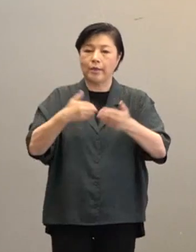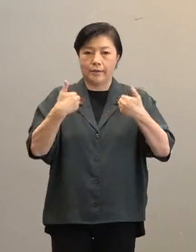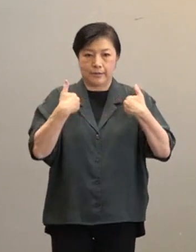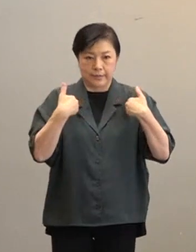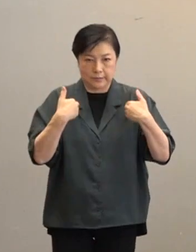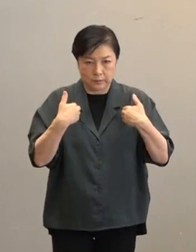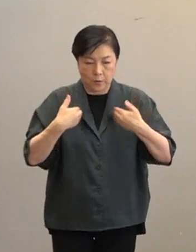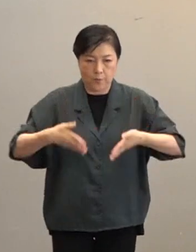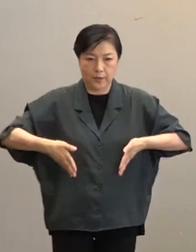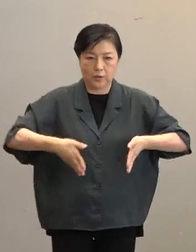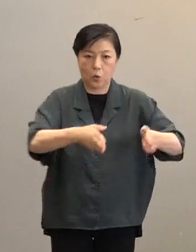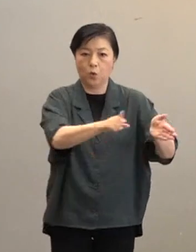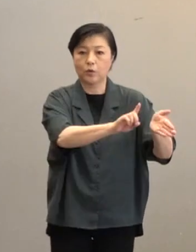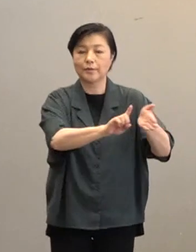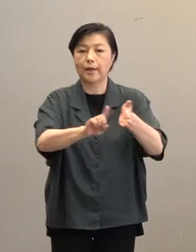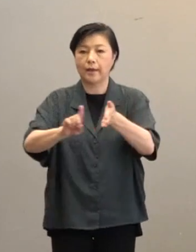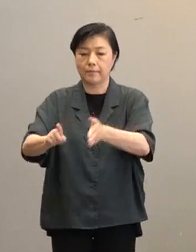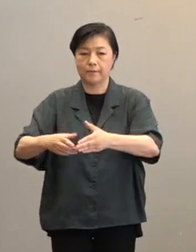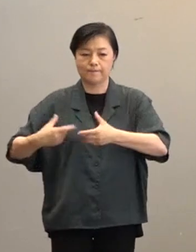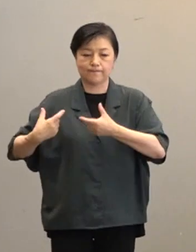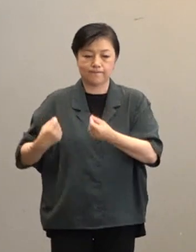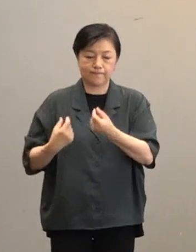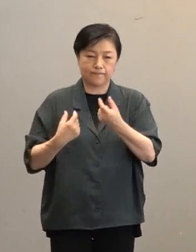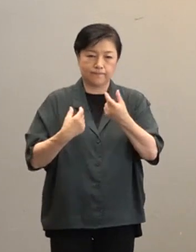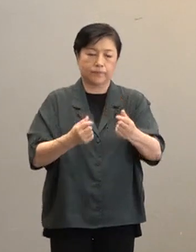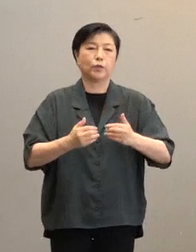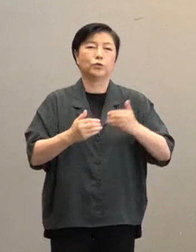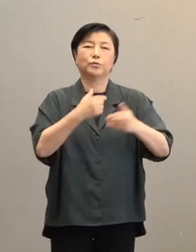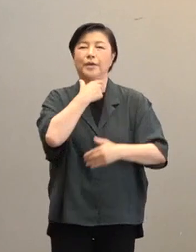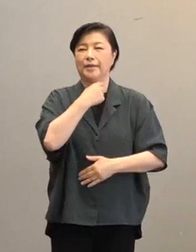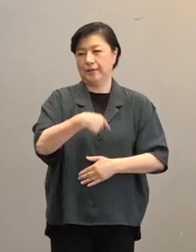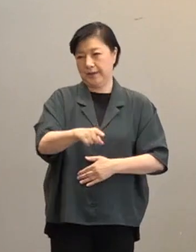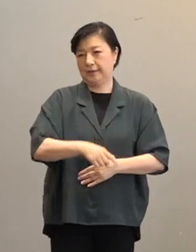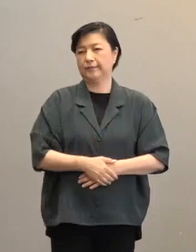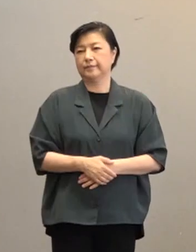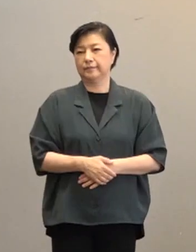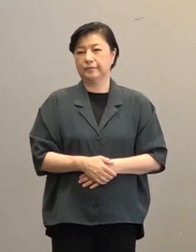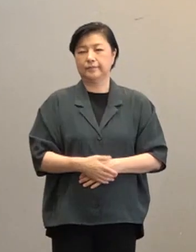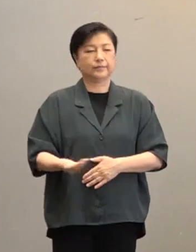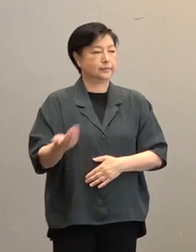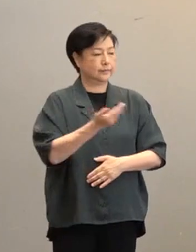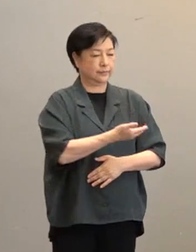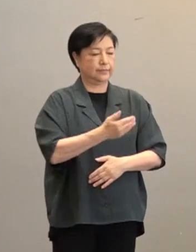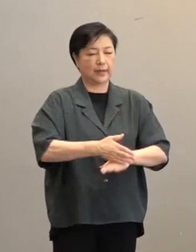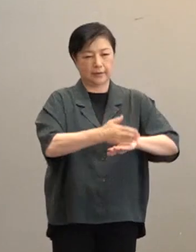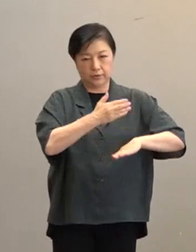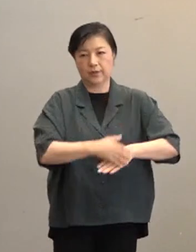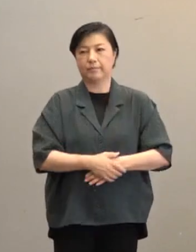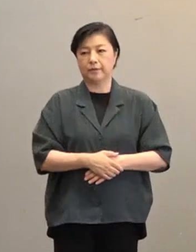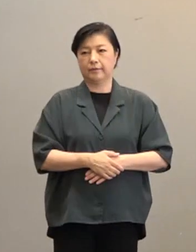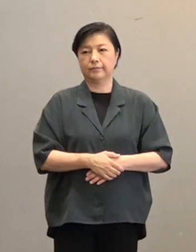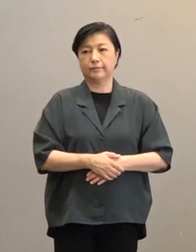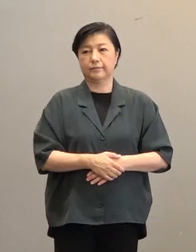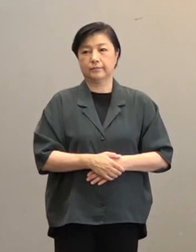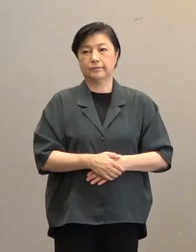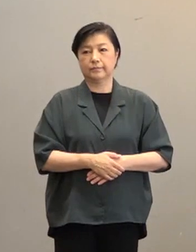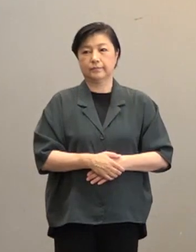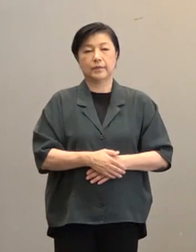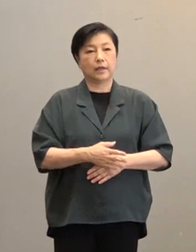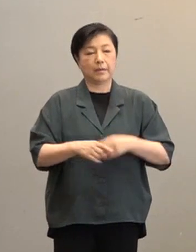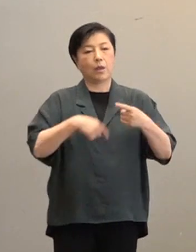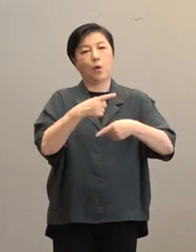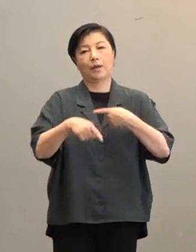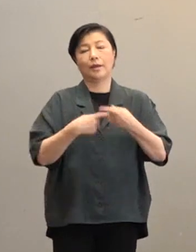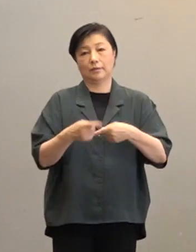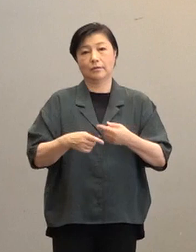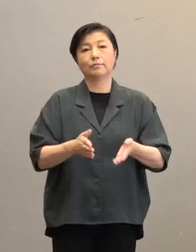な道路整備を着実に進めていきたいと、そういうふうに考えています。 ありがとうございます。またお話変わりますけ